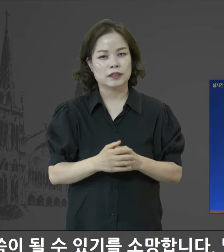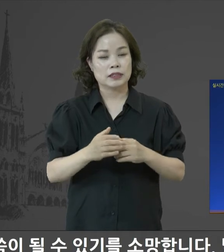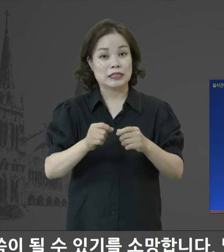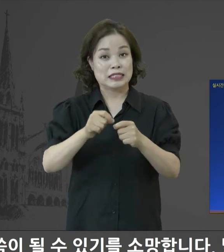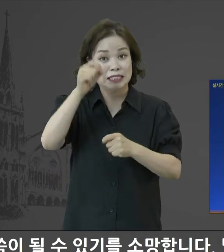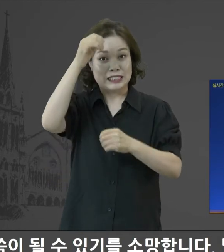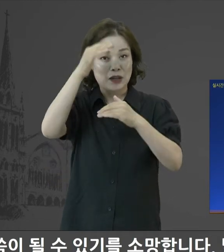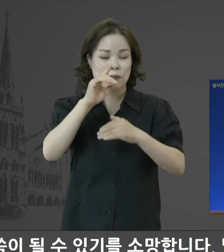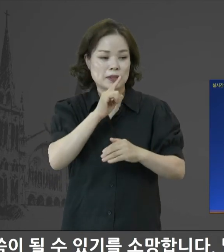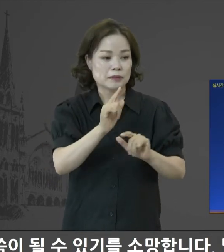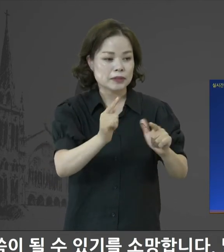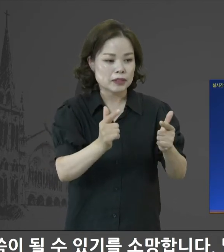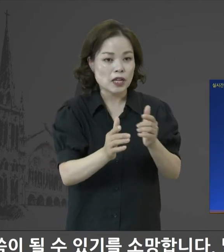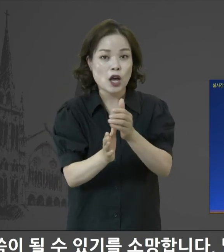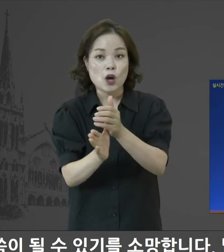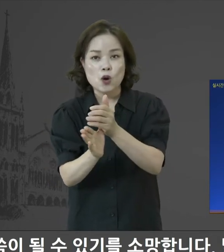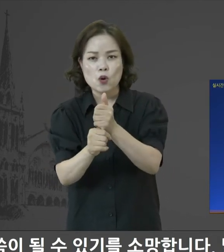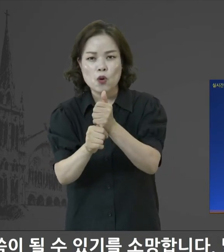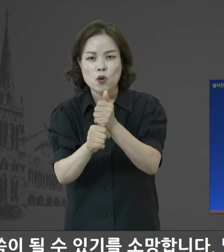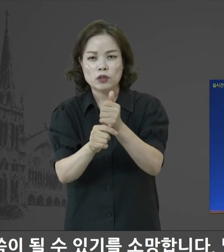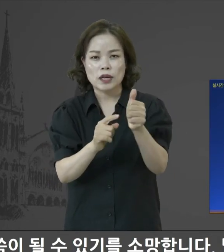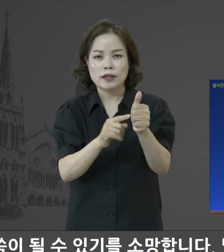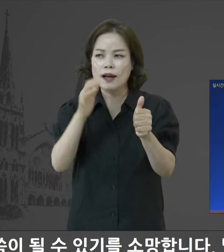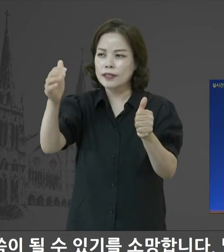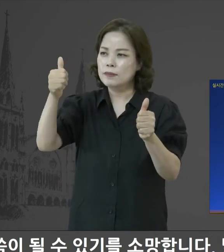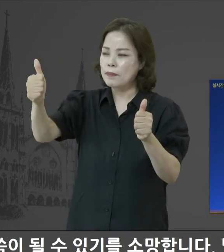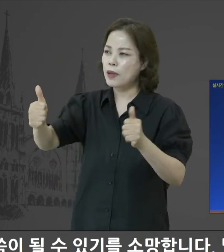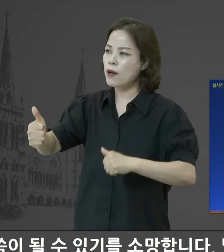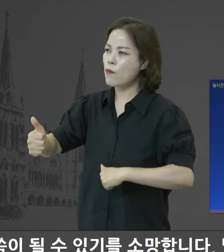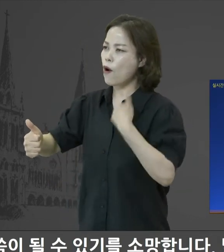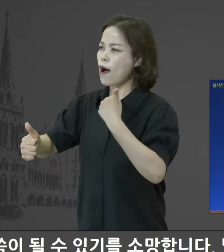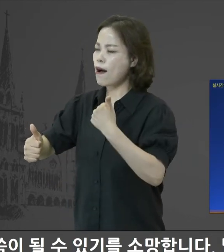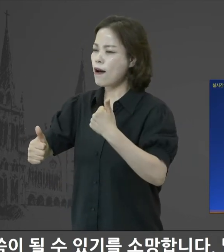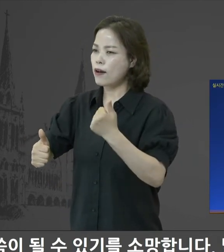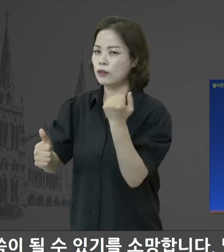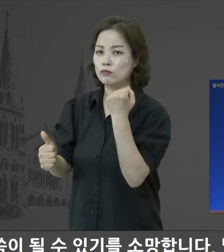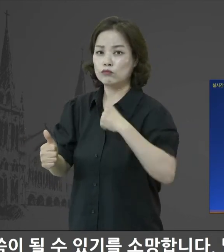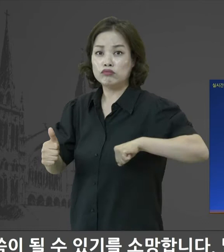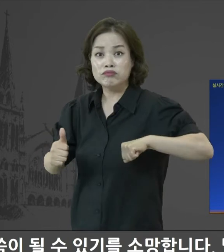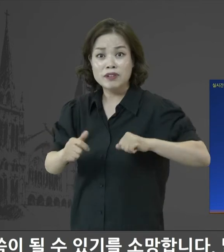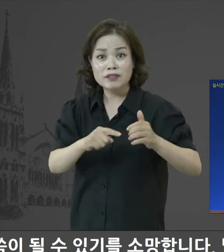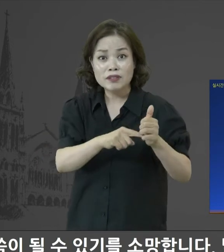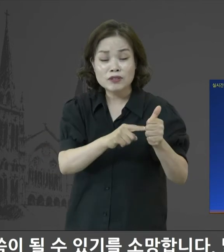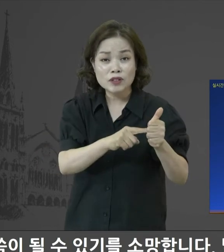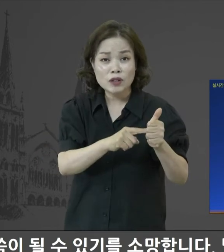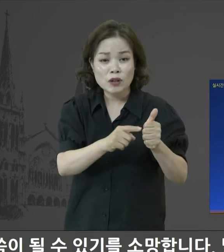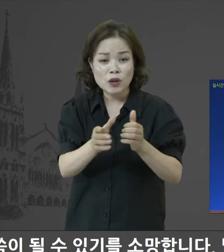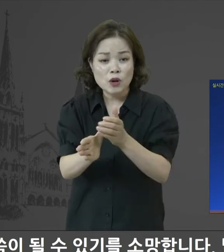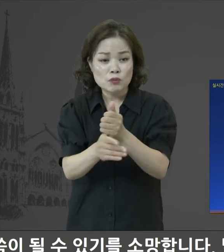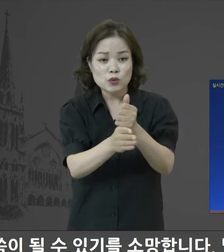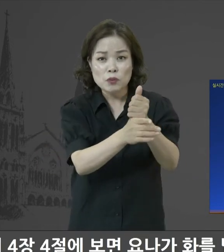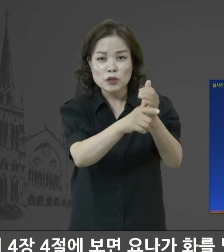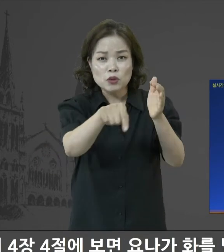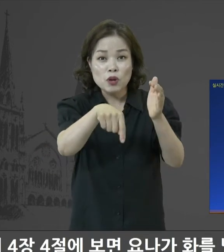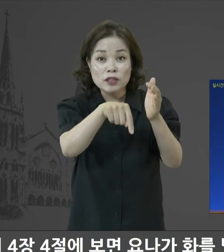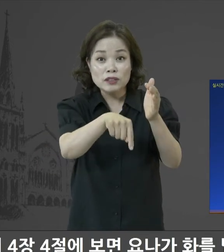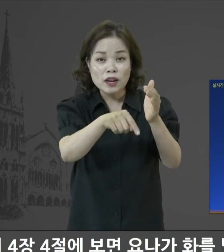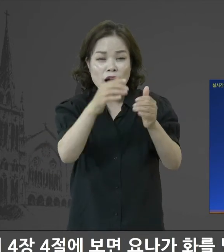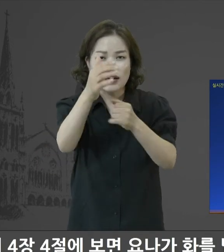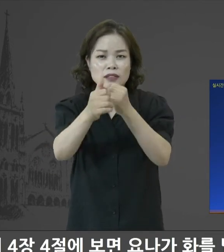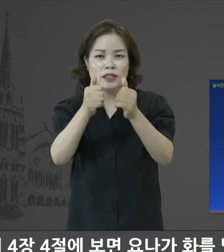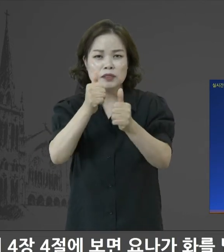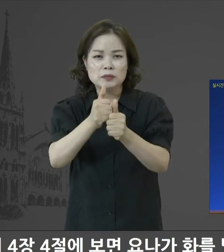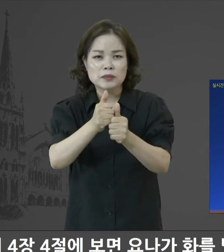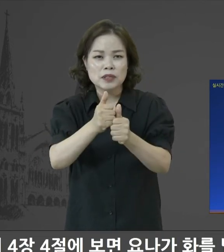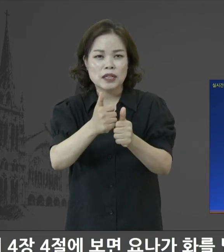이야기하지 않겠습니다. 요나가 하나님 앞에 화를 내요. 이거 참, 이 불순종할 때는 언제고, 이 물고기 뱃속에 들어갔다가 하나님이